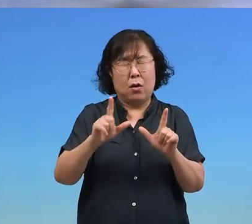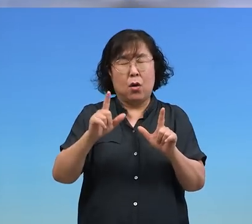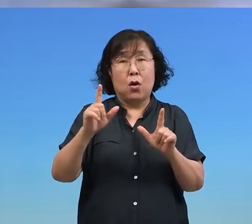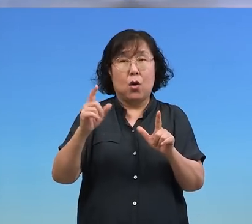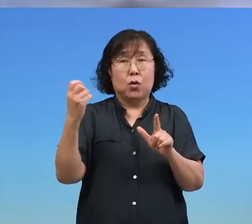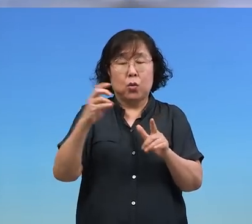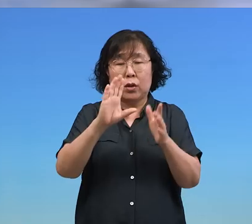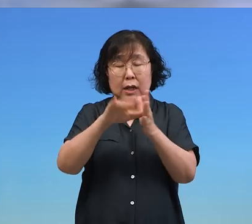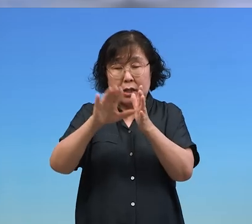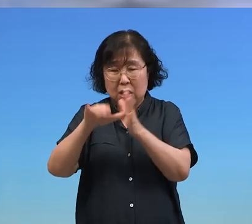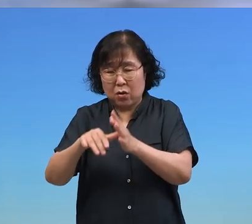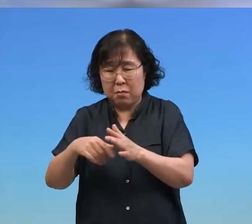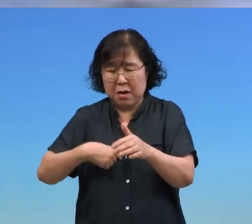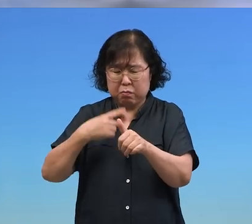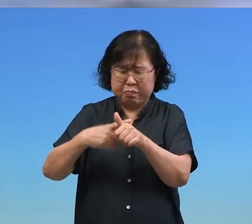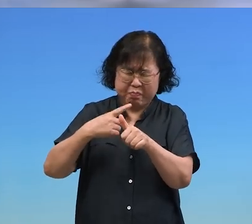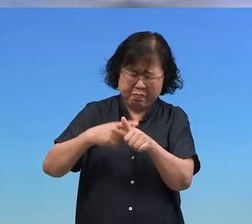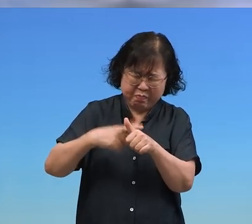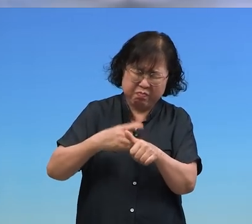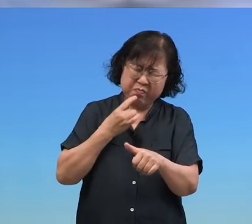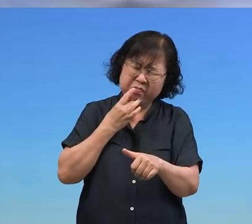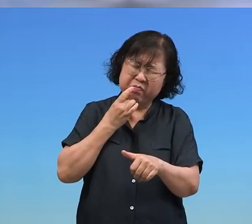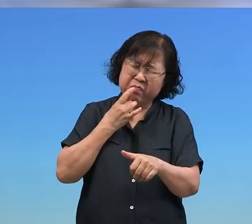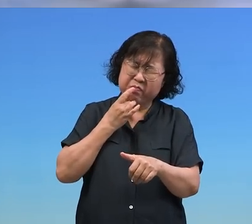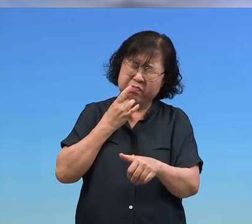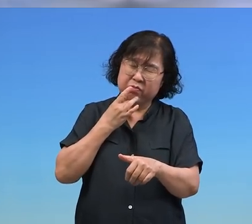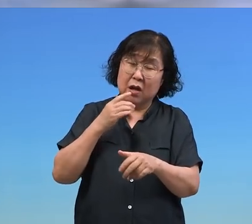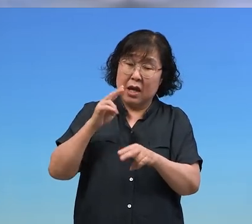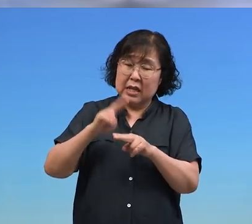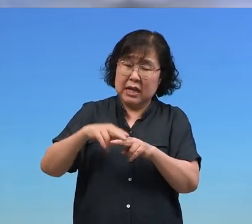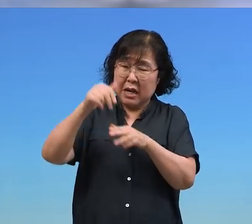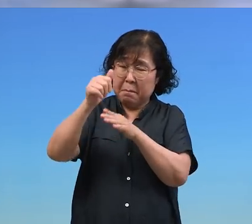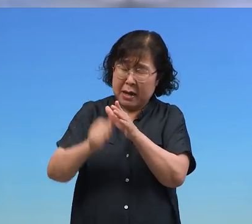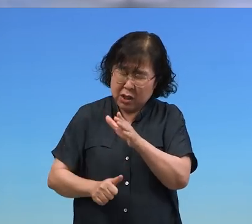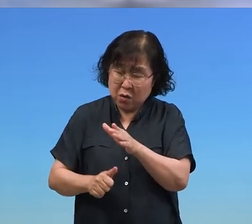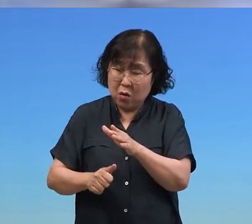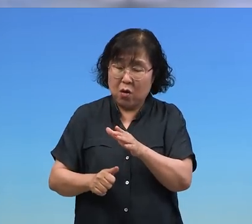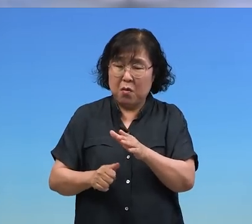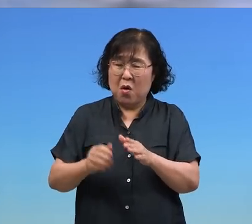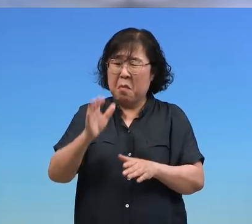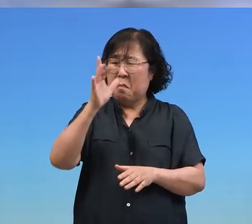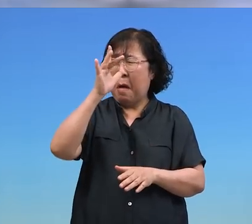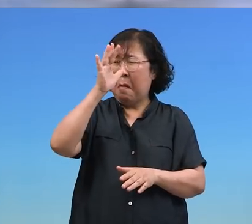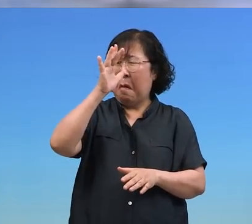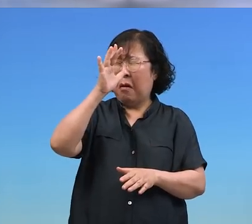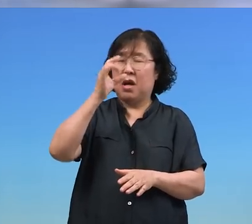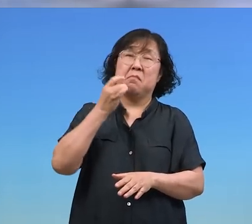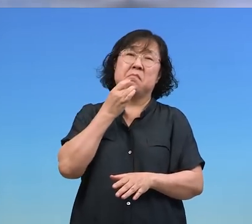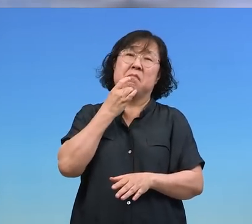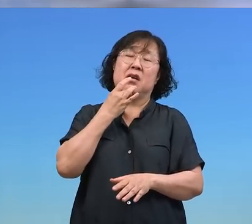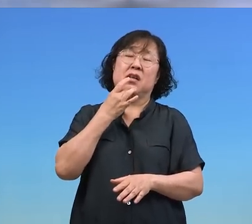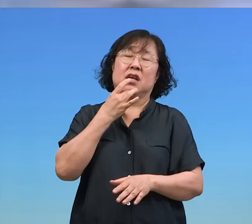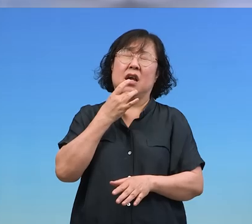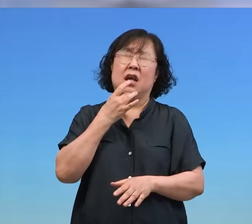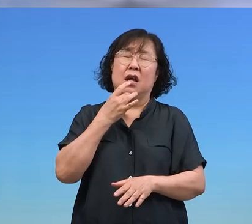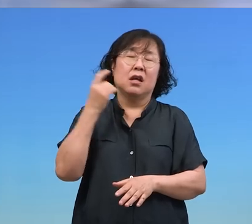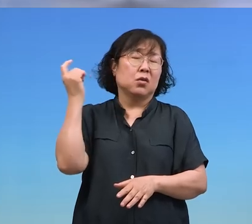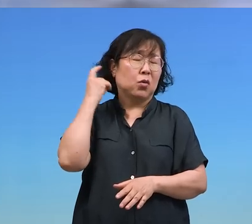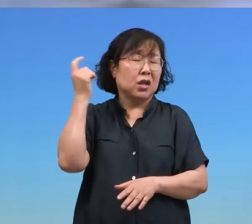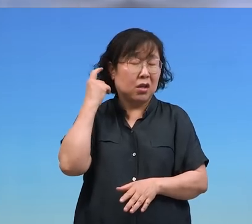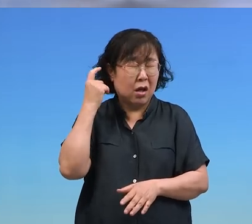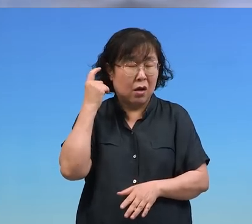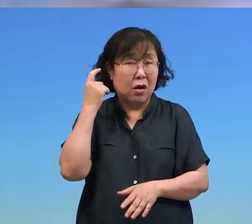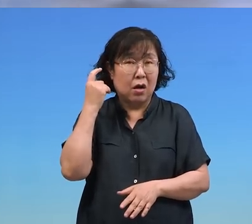때로는 모독당하고 수치에 빠지고 그렇게 오해를 받고 바보라는 소리를 듣고 그게 인생이에요